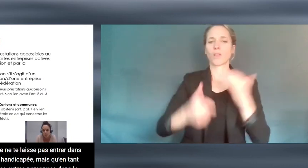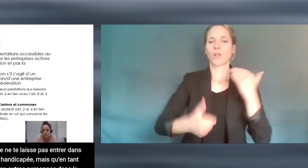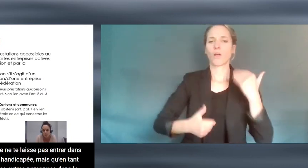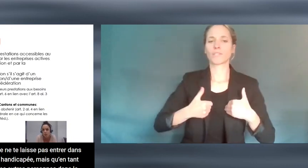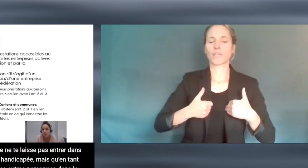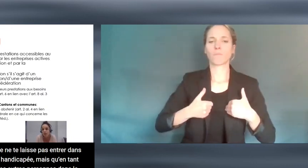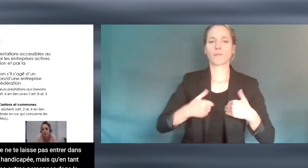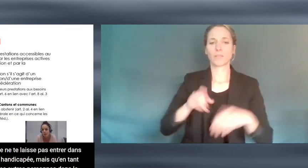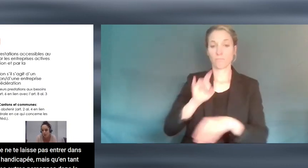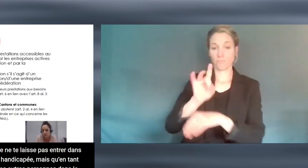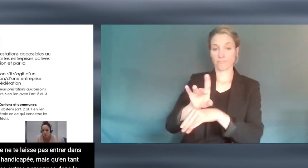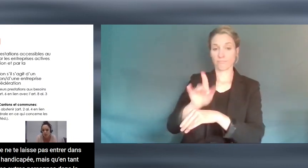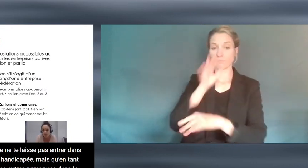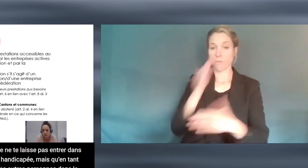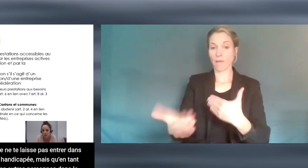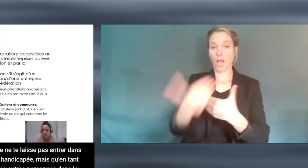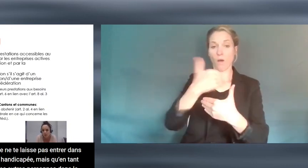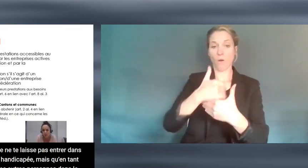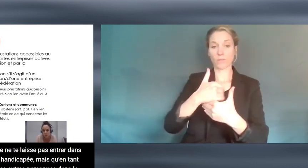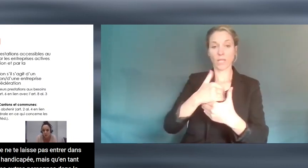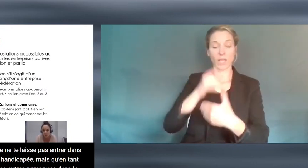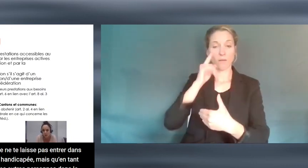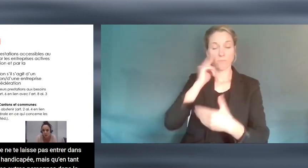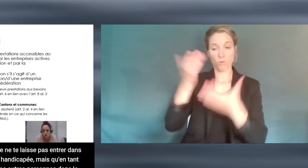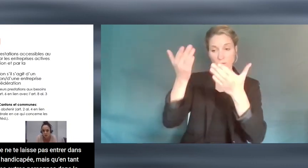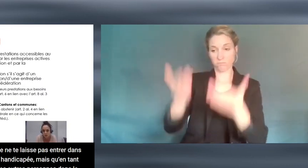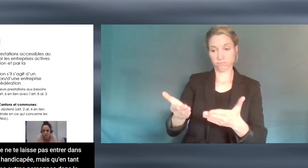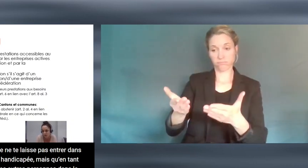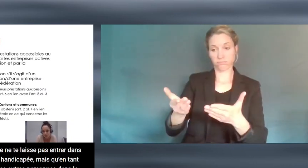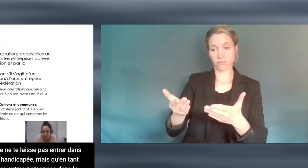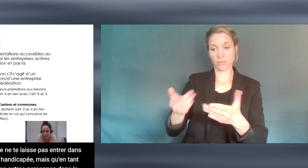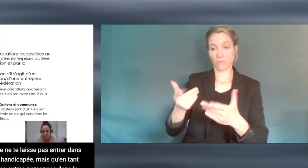personne handicapée, tu vas déranger les